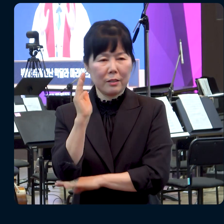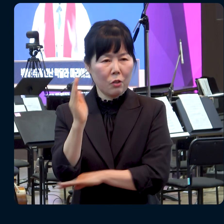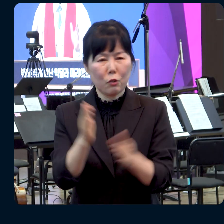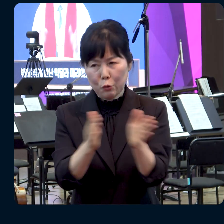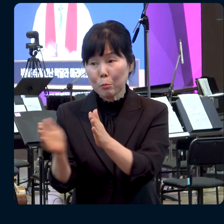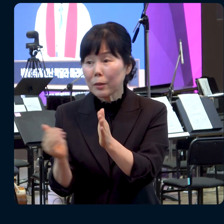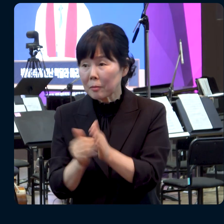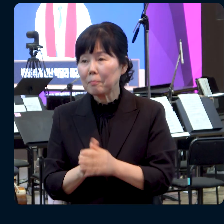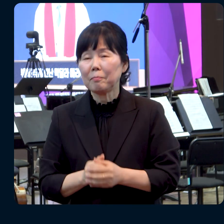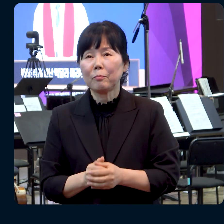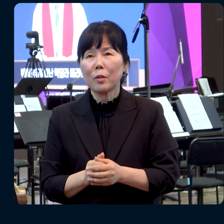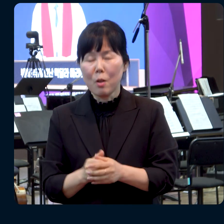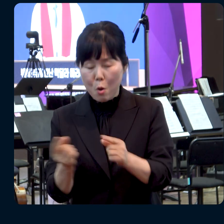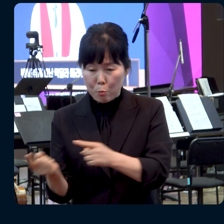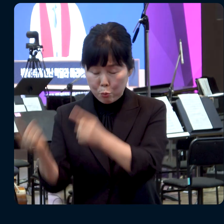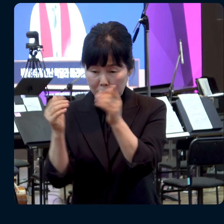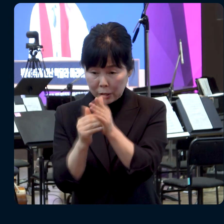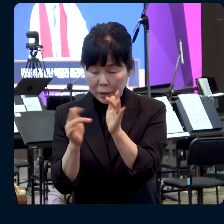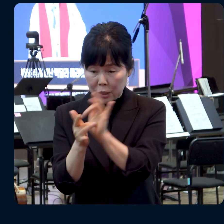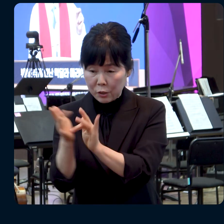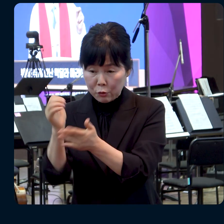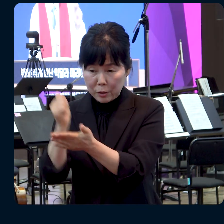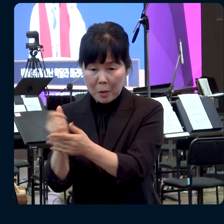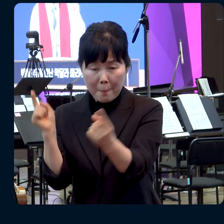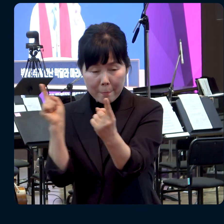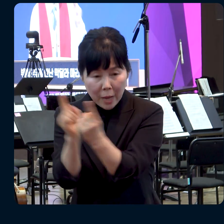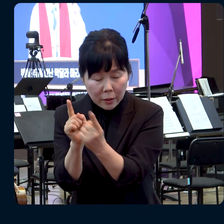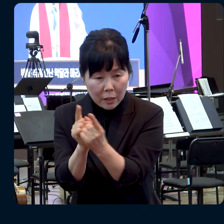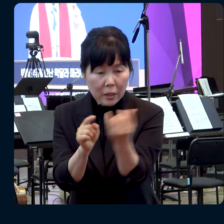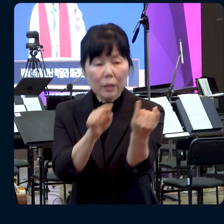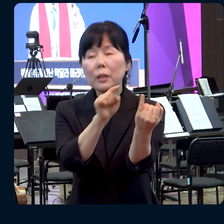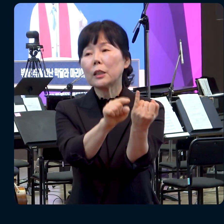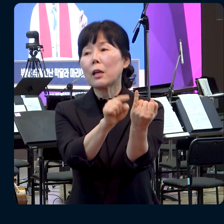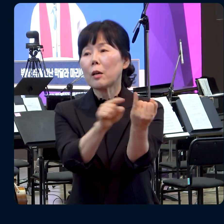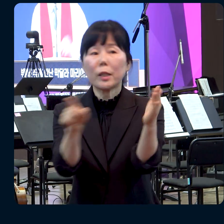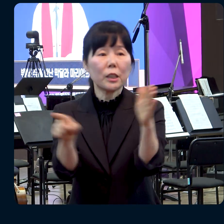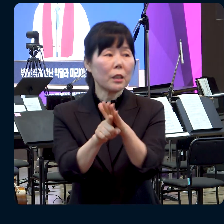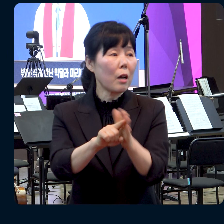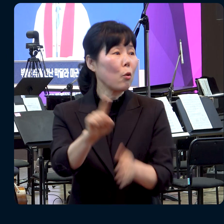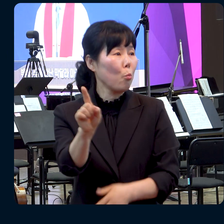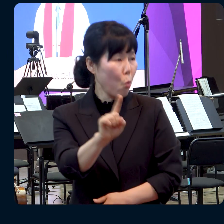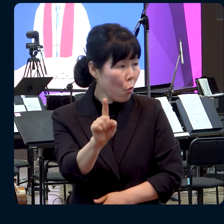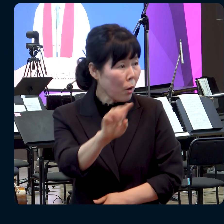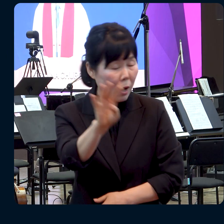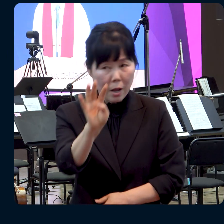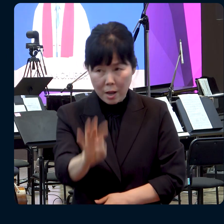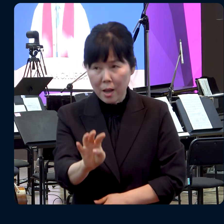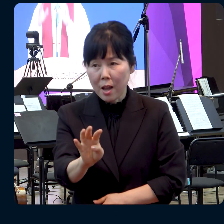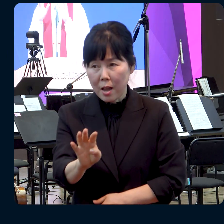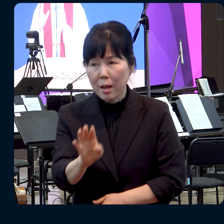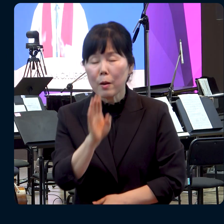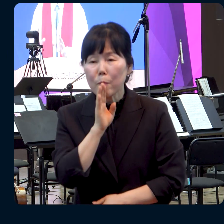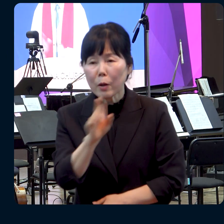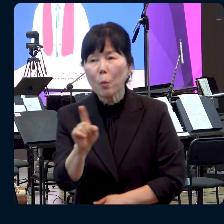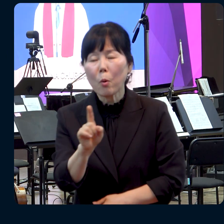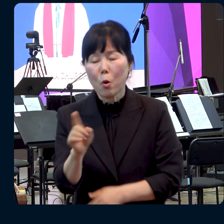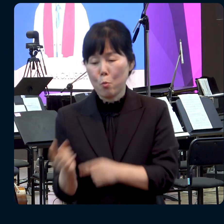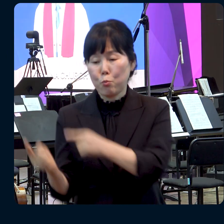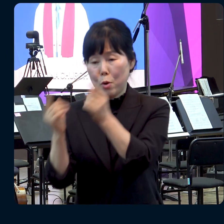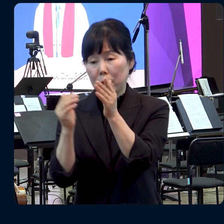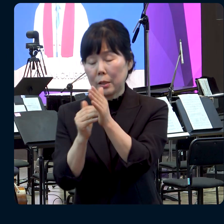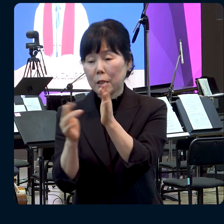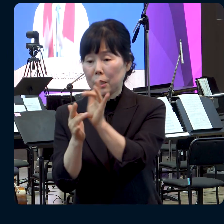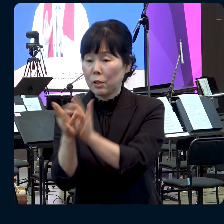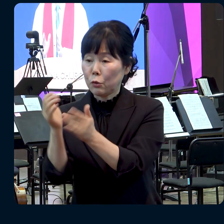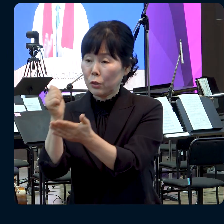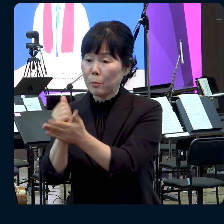부활하신 주님을 만난 막달라 마리아의 그 신앙은 어떤 신앙이었을까? 그것은 바로 부활하신 주님을